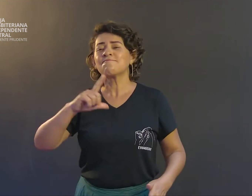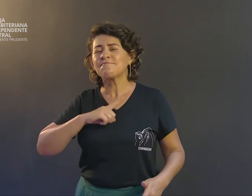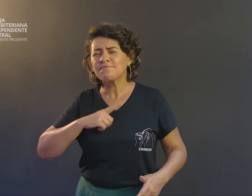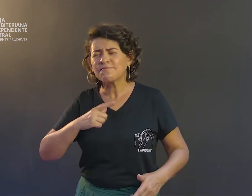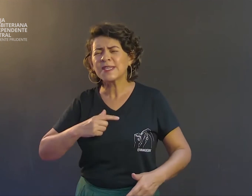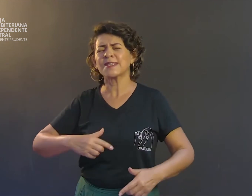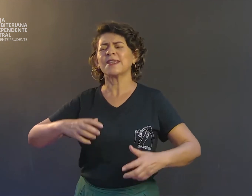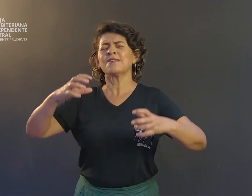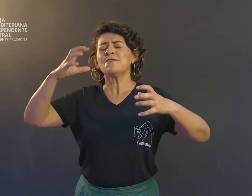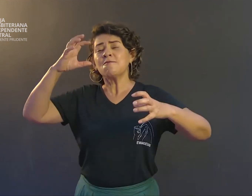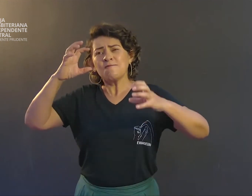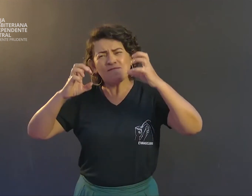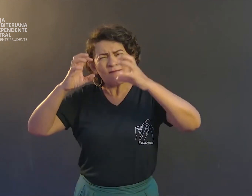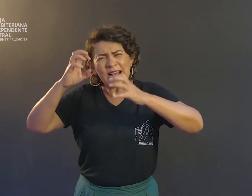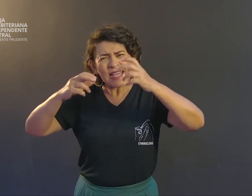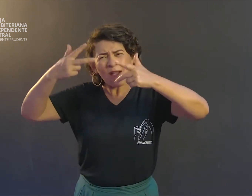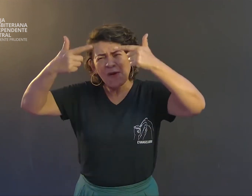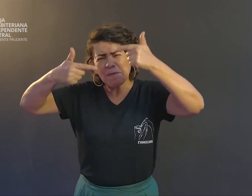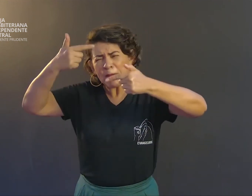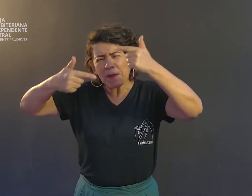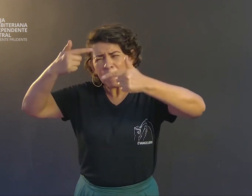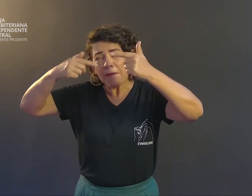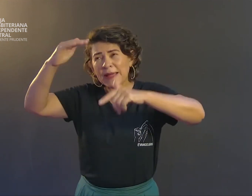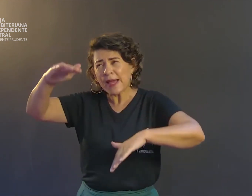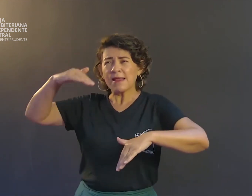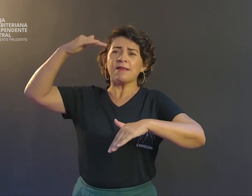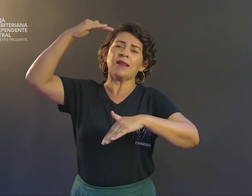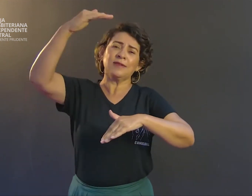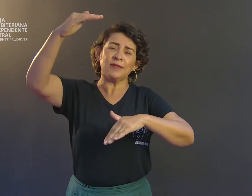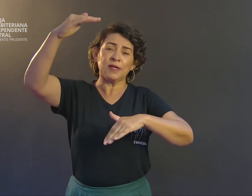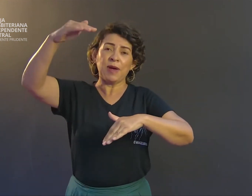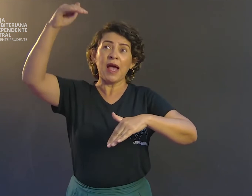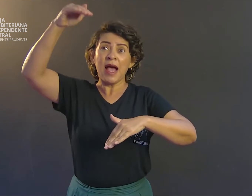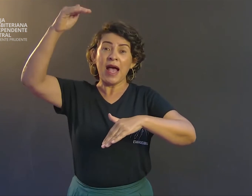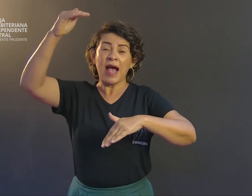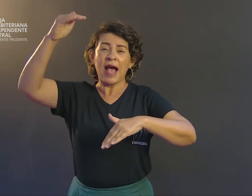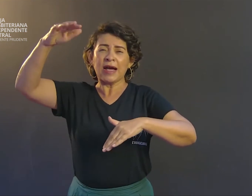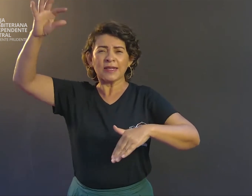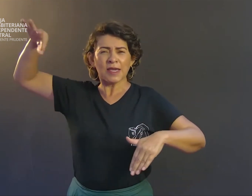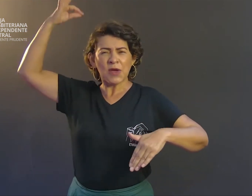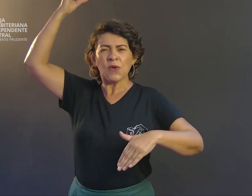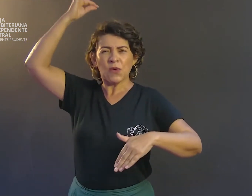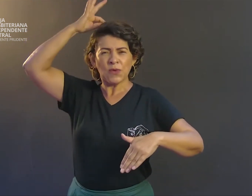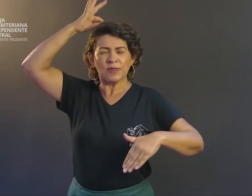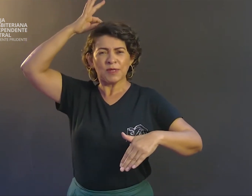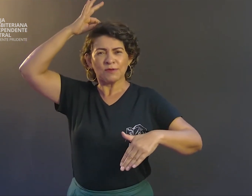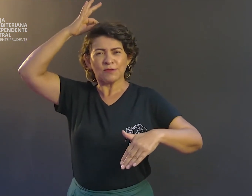cientes. Se pararmos de orar, a batalha estará perdida e a resposta nunca virá. Mas